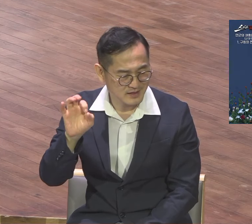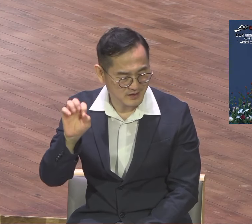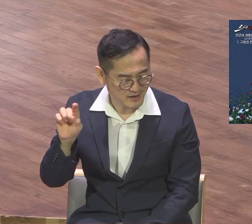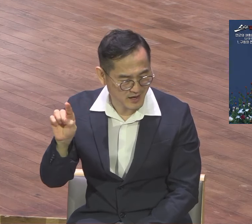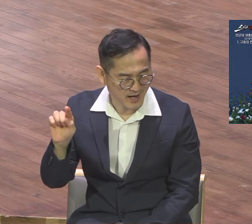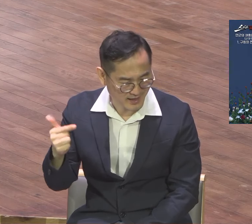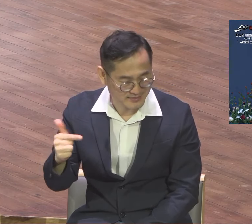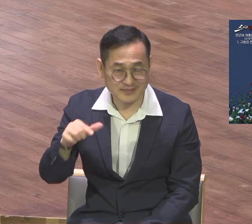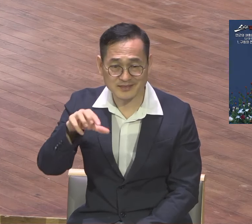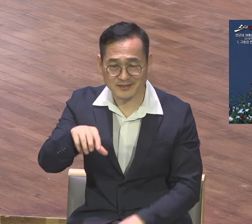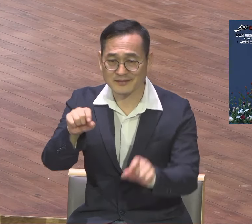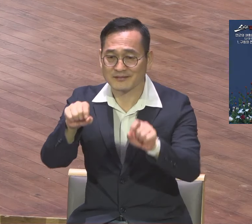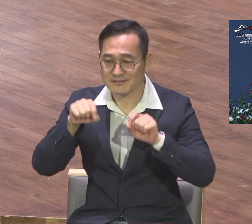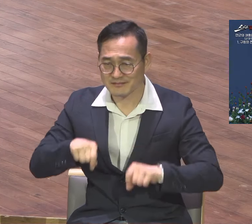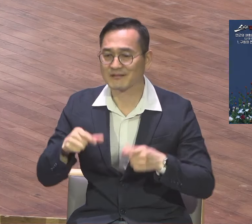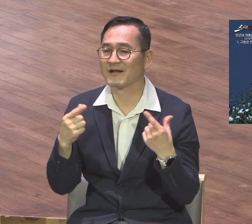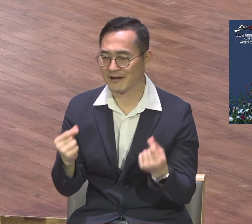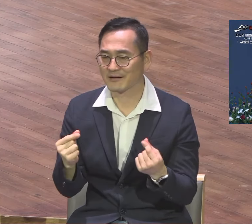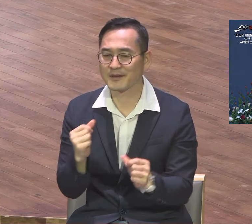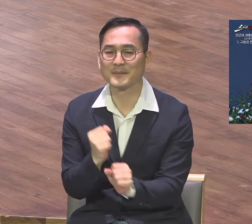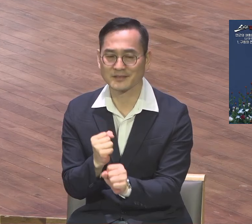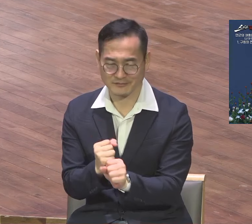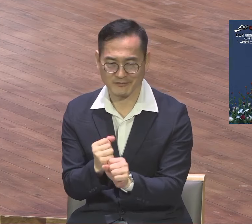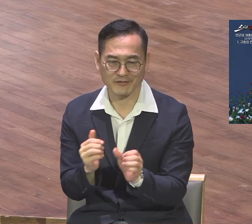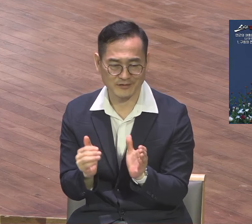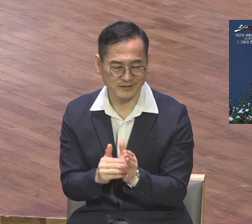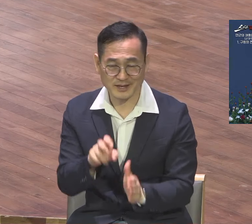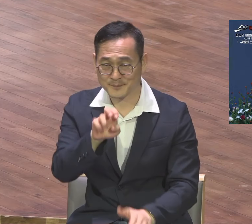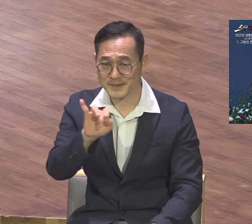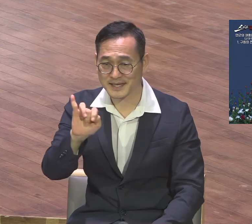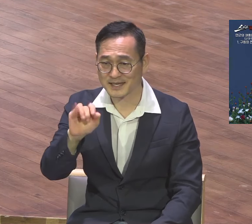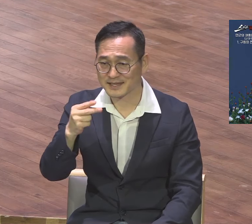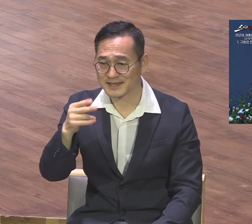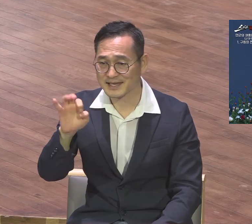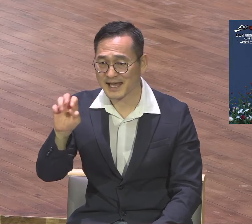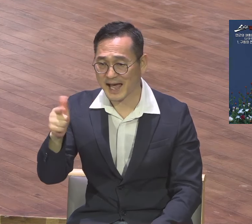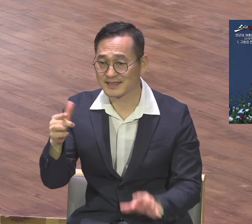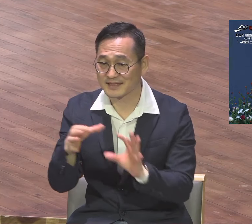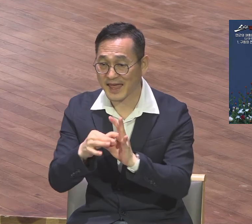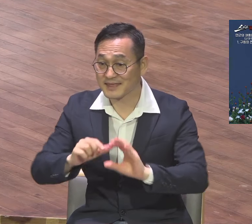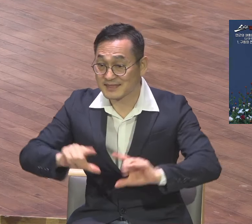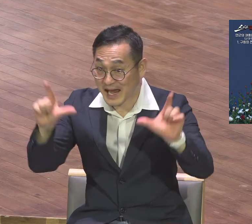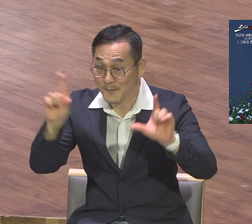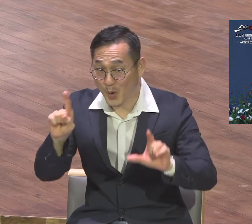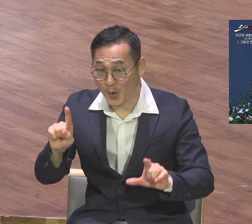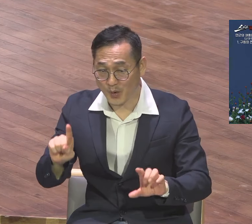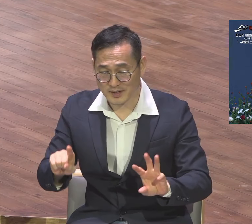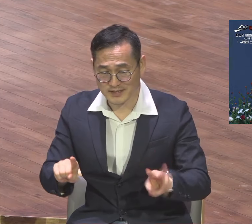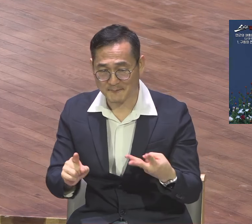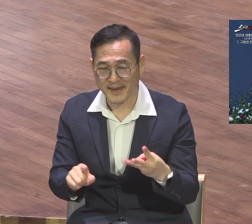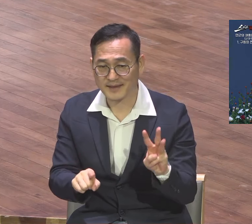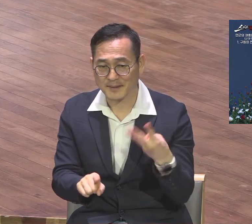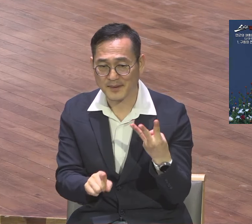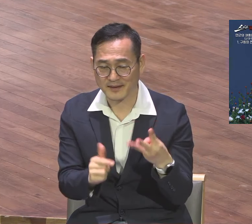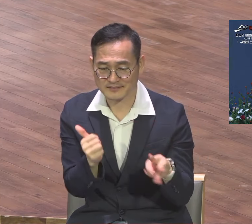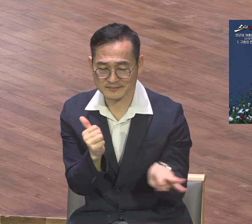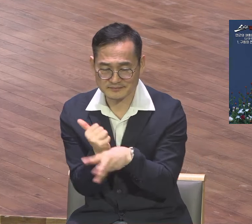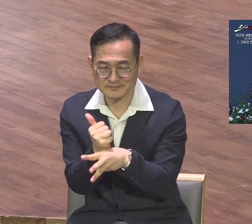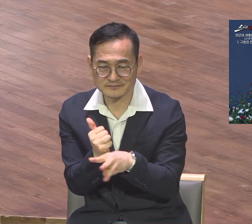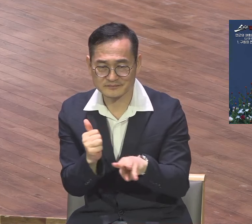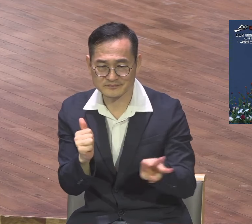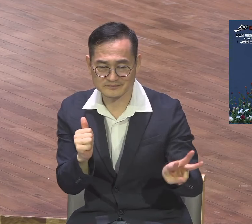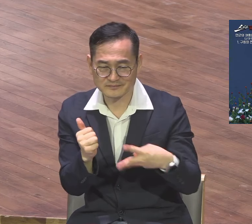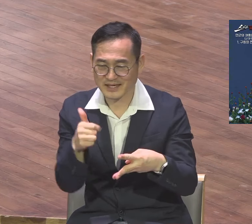언급된 미디안의 날, 미디안의 날 아시지요? 미디안의 날, 기드온과 300명 용사, 이 용사